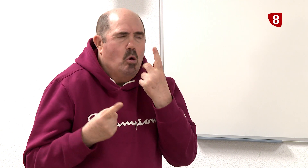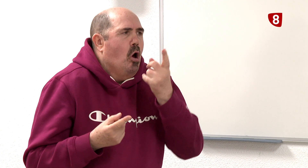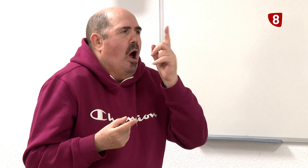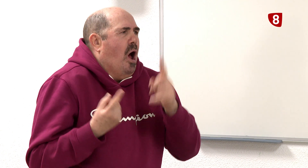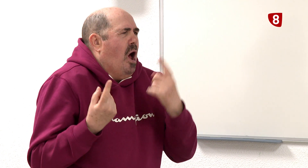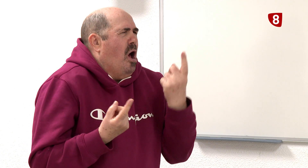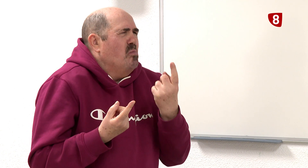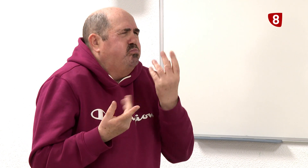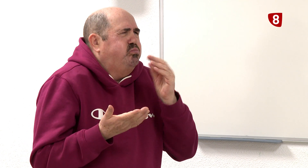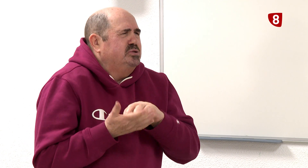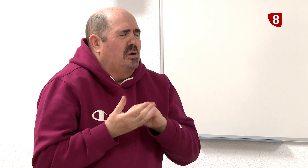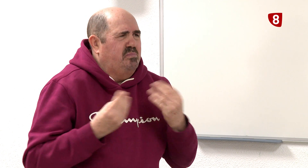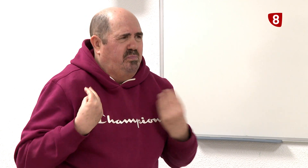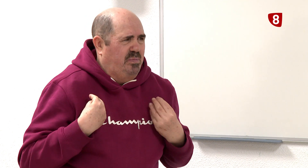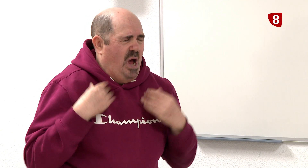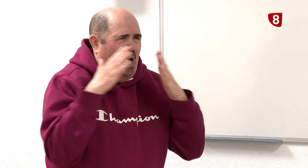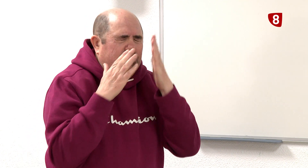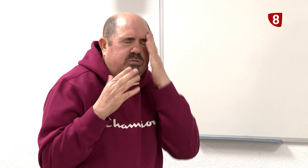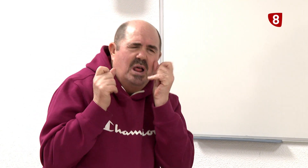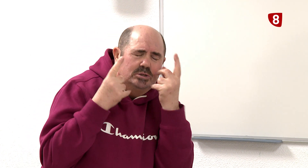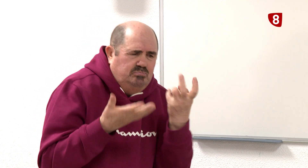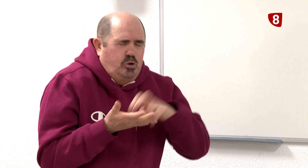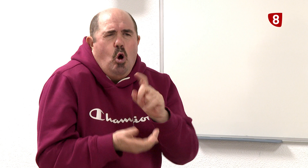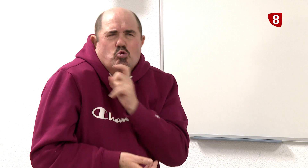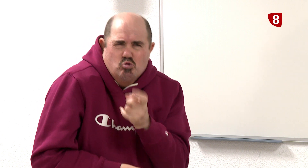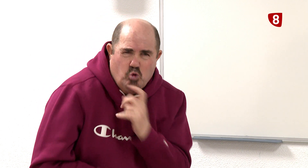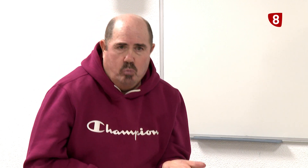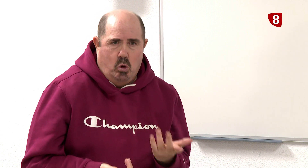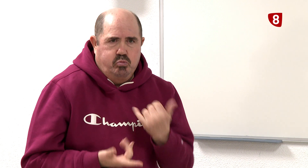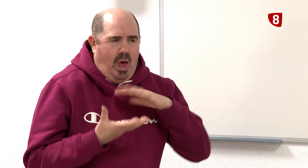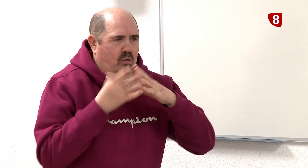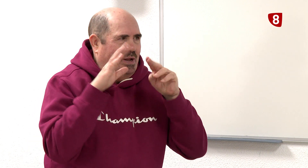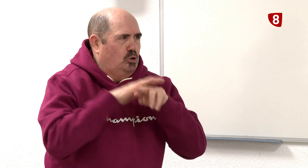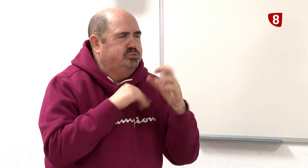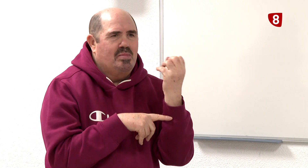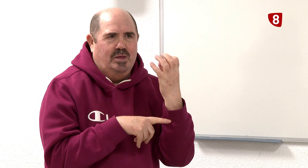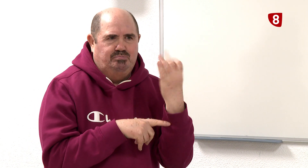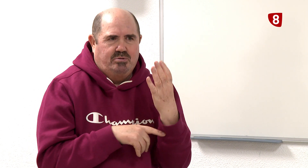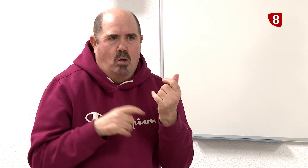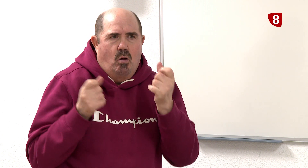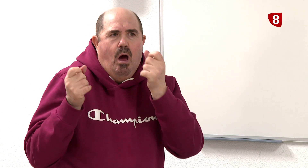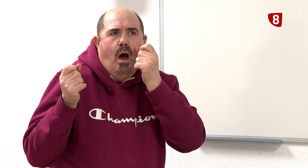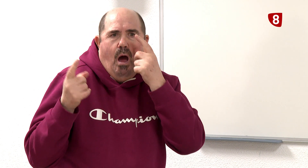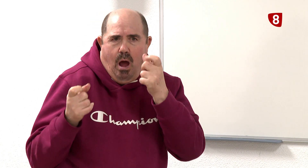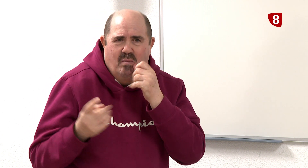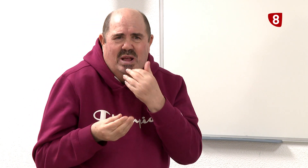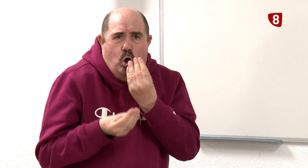Y la verdad es que luego cuando conoces y ves un poco cómo es la comunidad sorda, pues ves que se puede adaptar a todo. También pues cómo